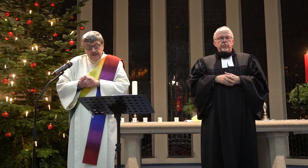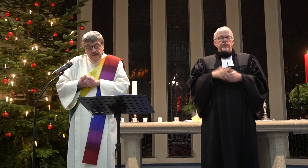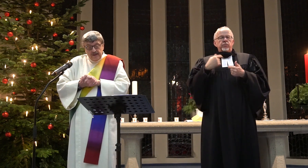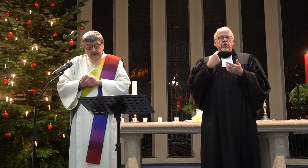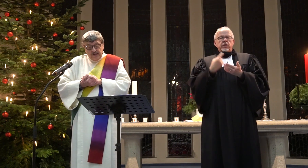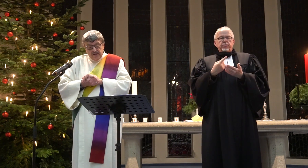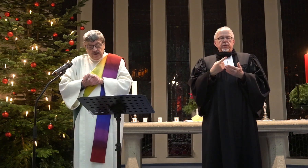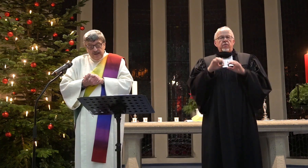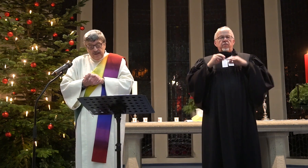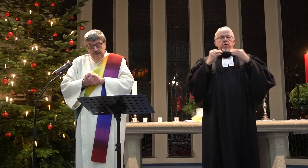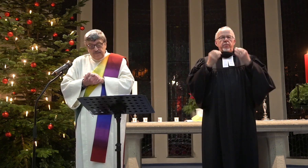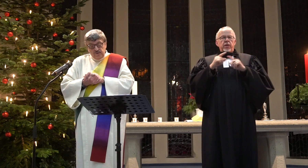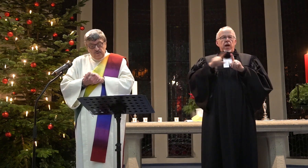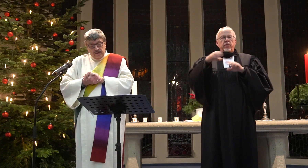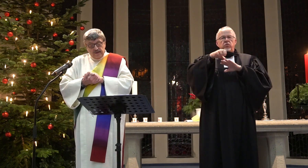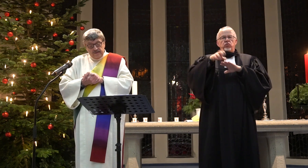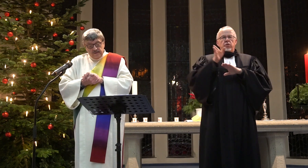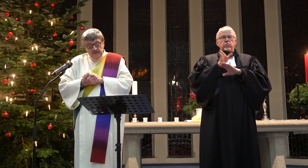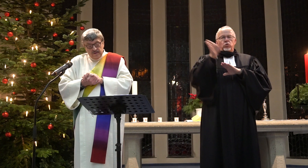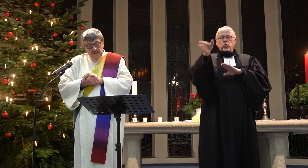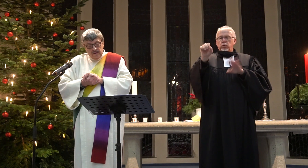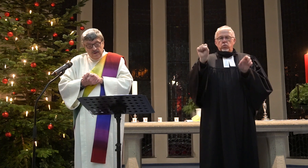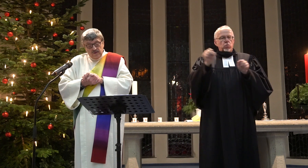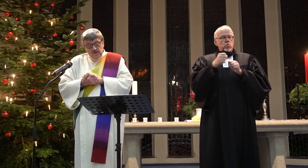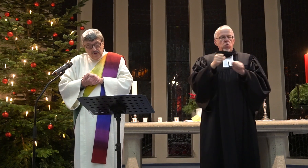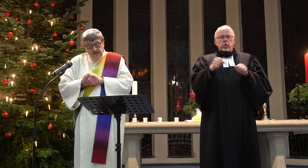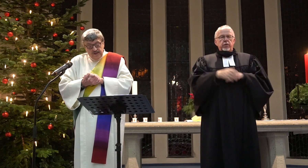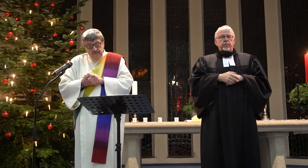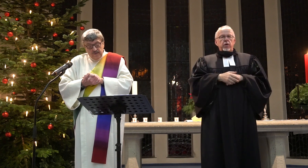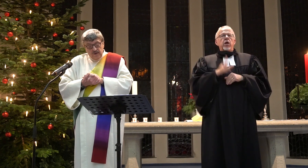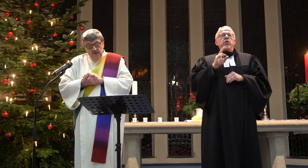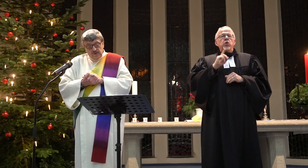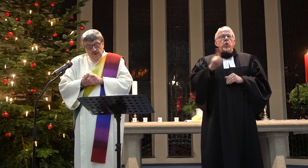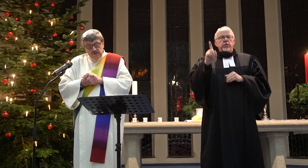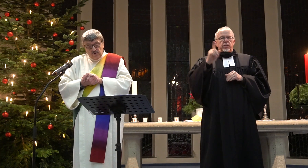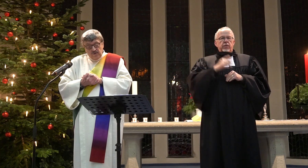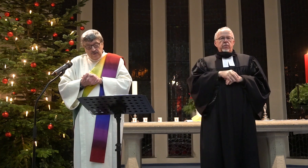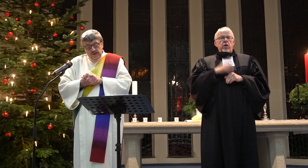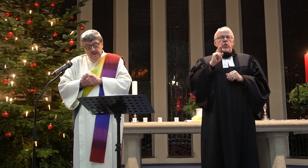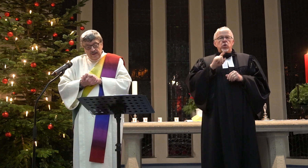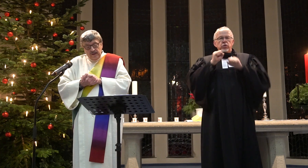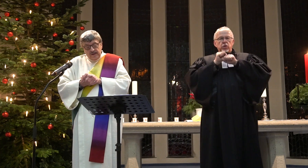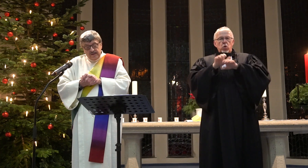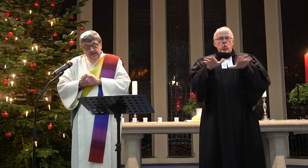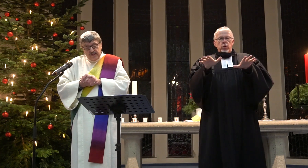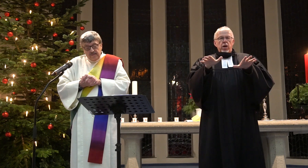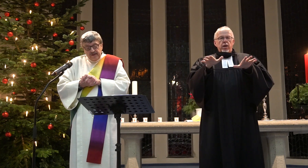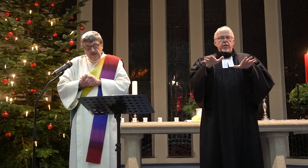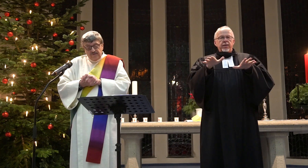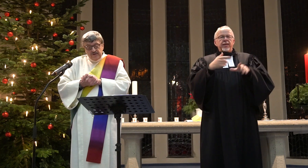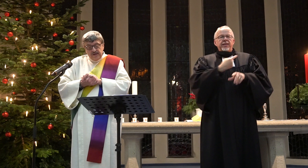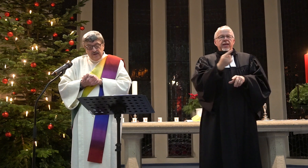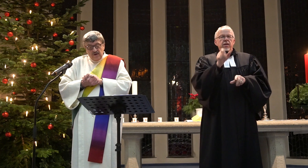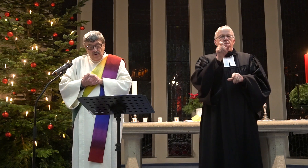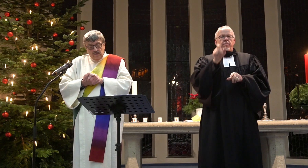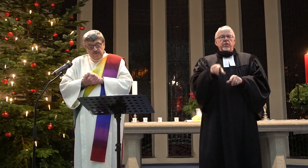Familie in anderer Stadt nicht besuchen kann. Trotzdem, trotz Corona, ist jeder Mensch